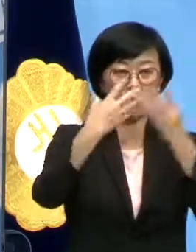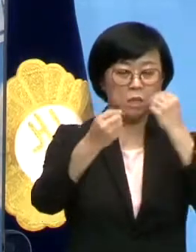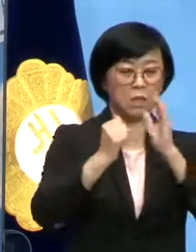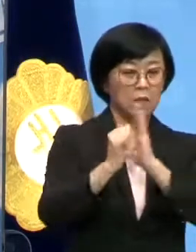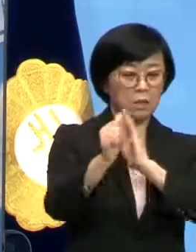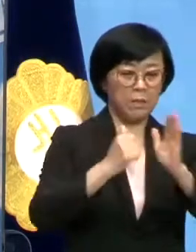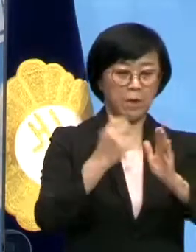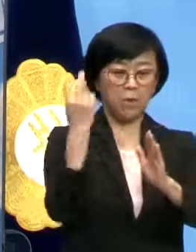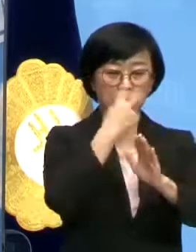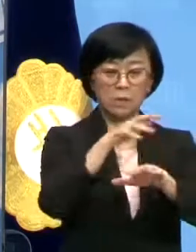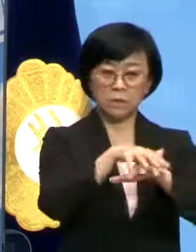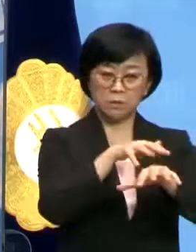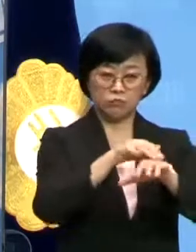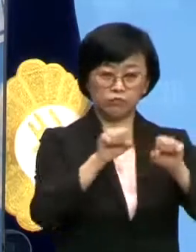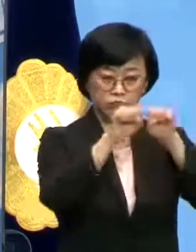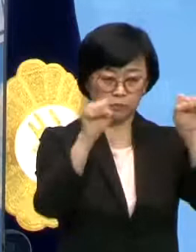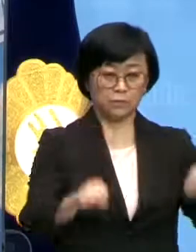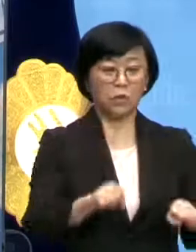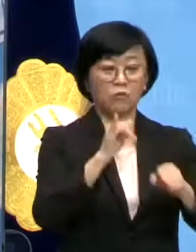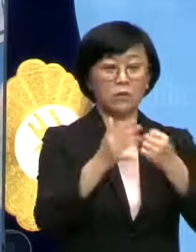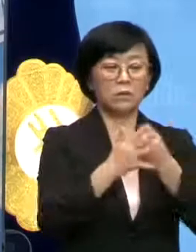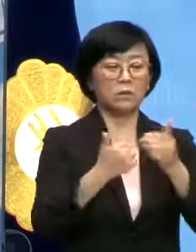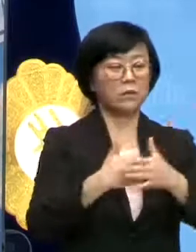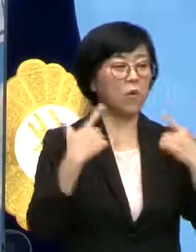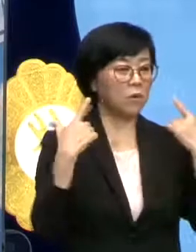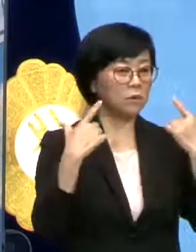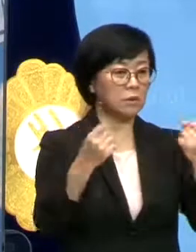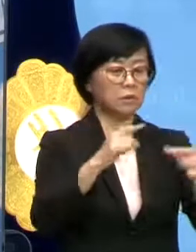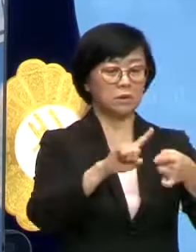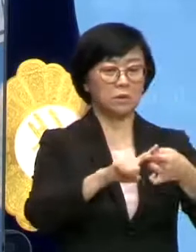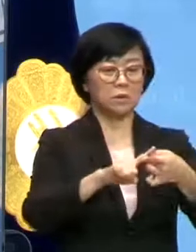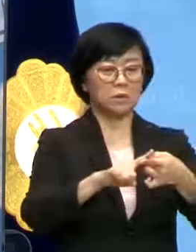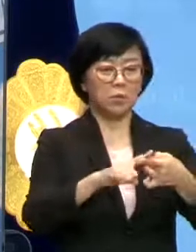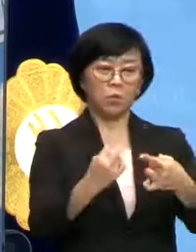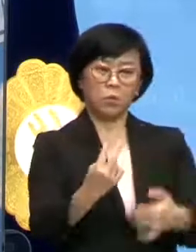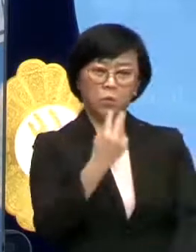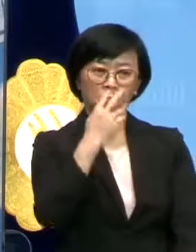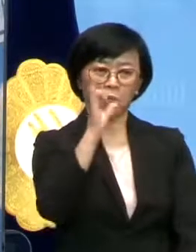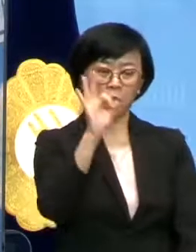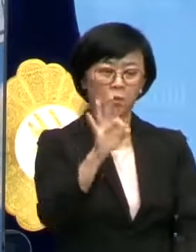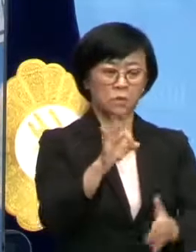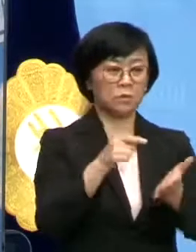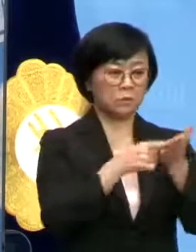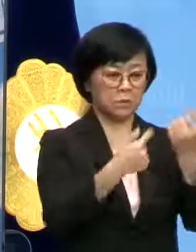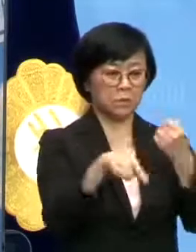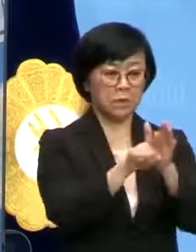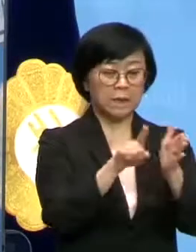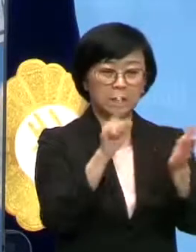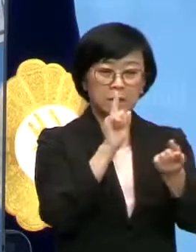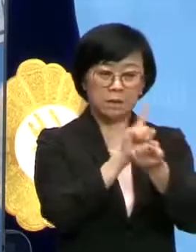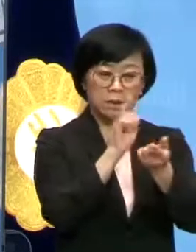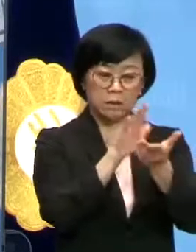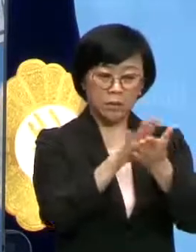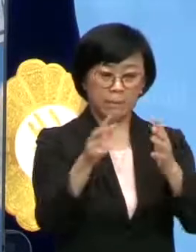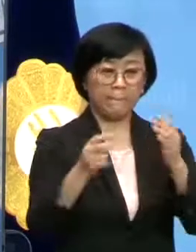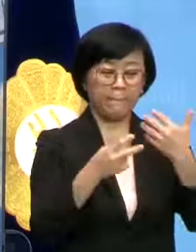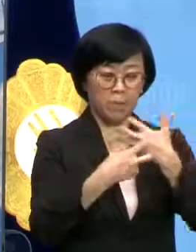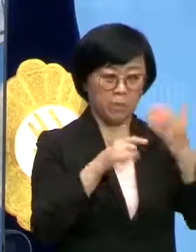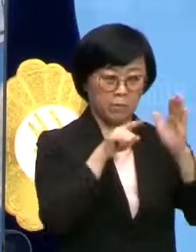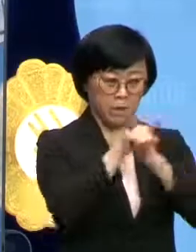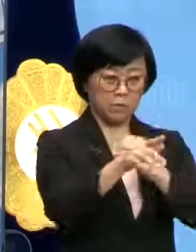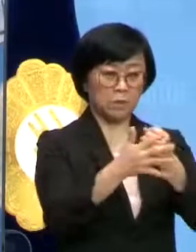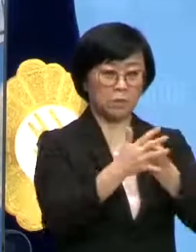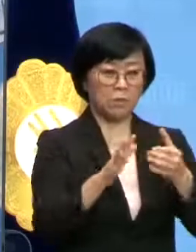관리 시스템 등을 운영하는 상황에서 여 저지선 보험금을 청구하기 위해 소비자가 직접 경문을 병원을 방문하여